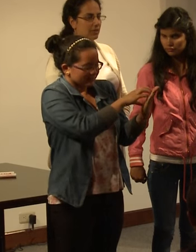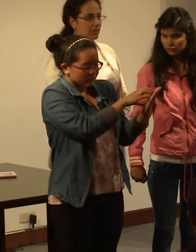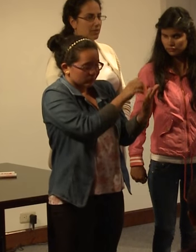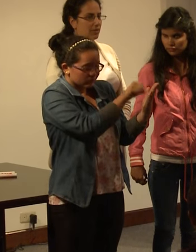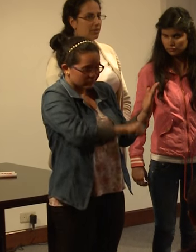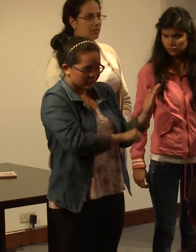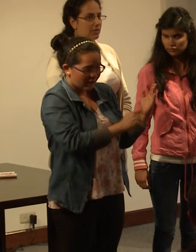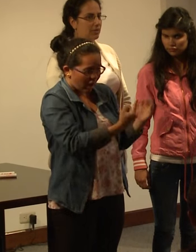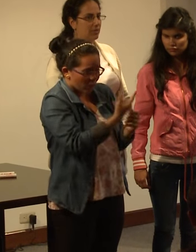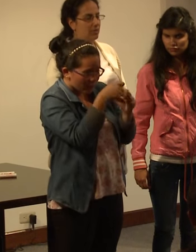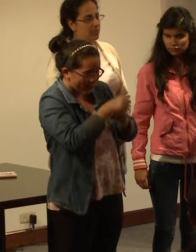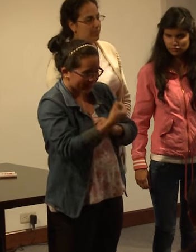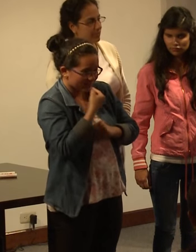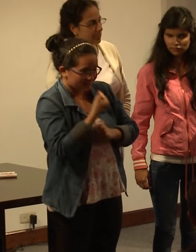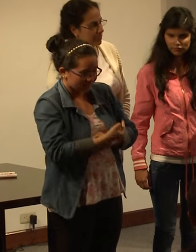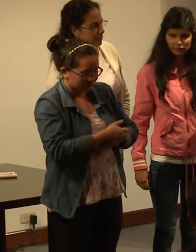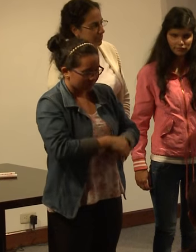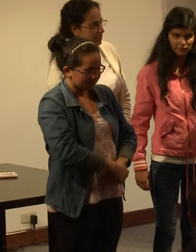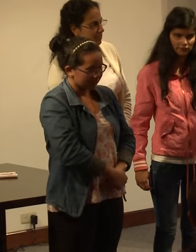si nos puedas decir.